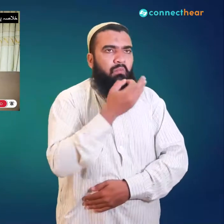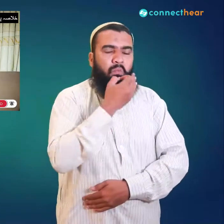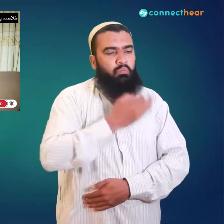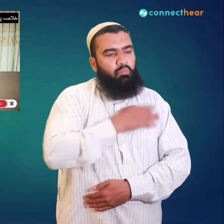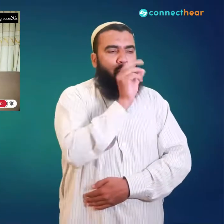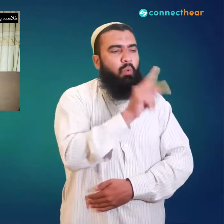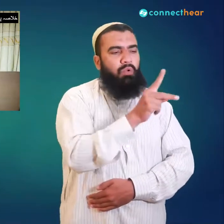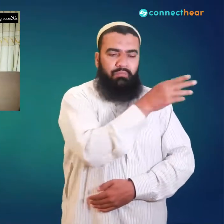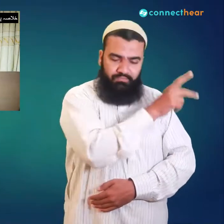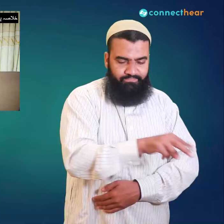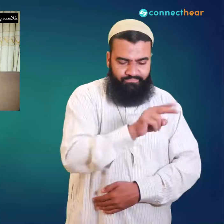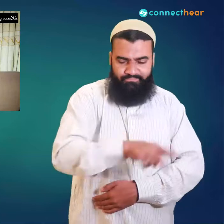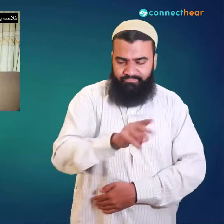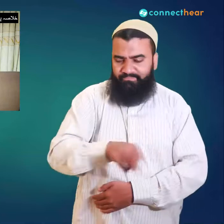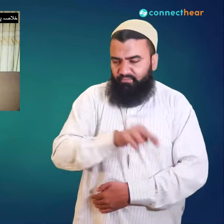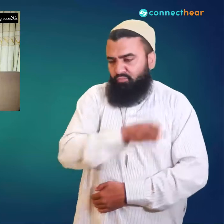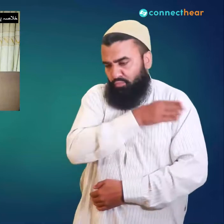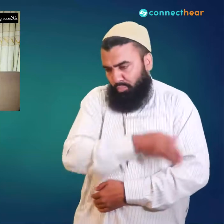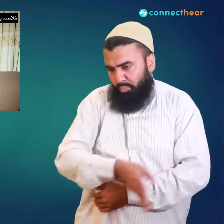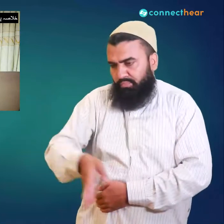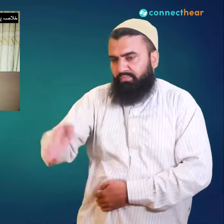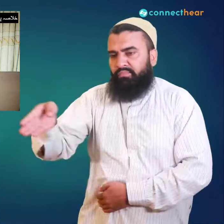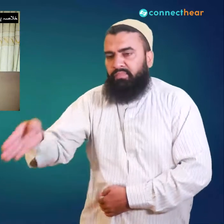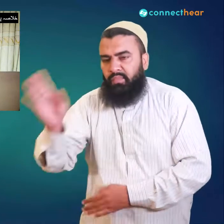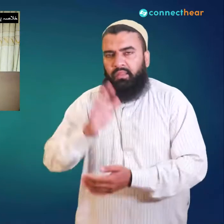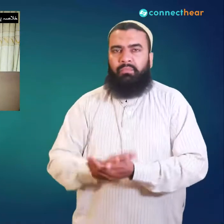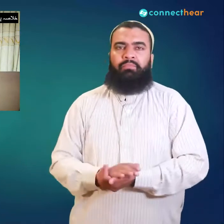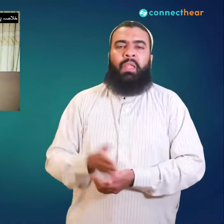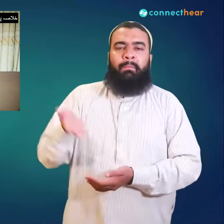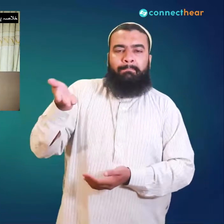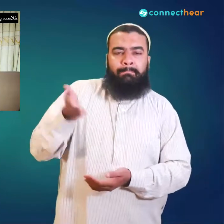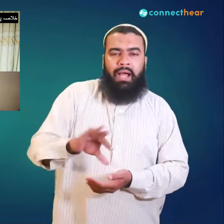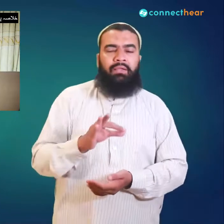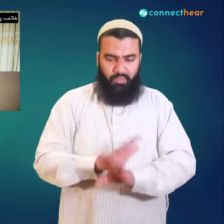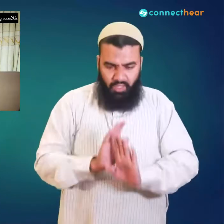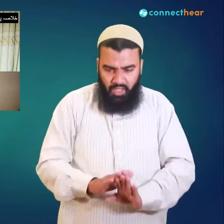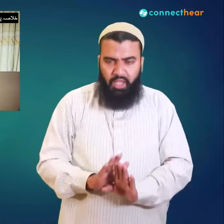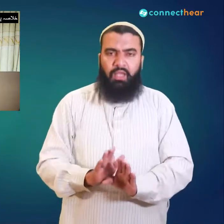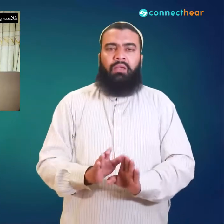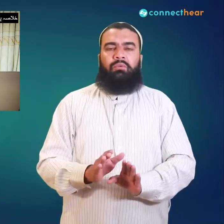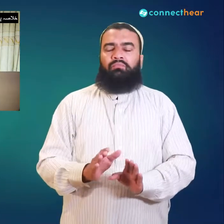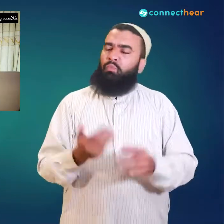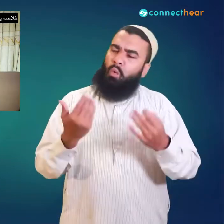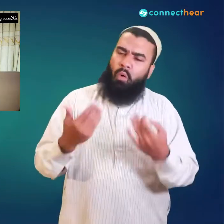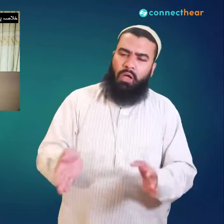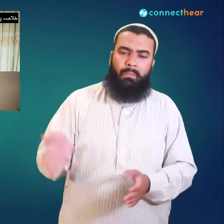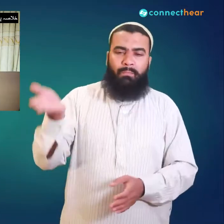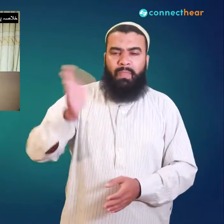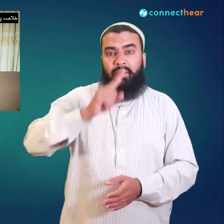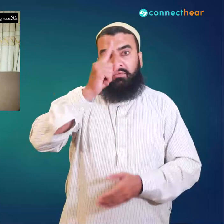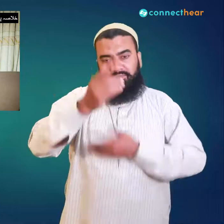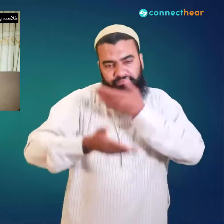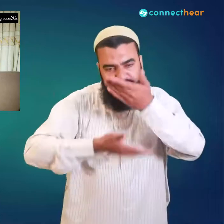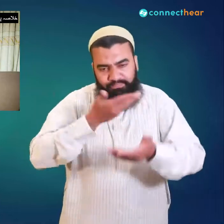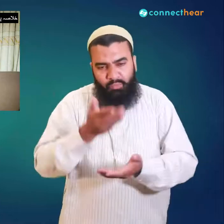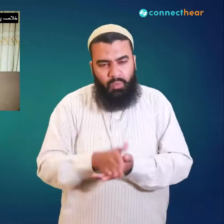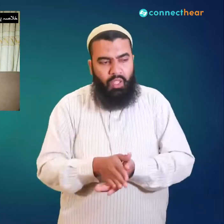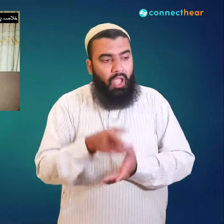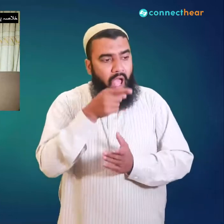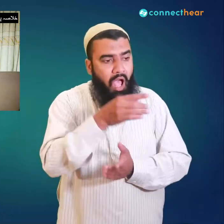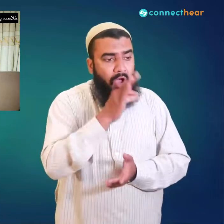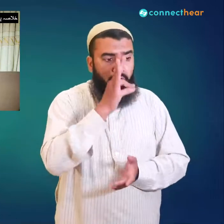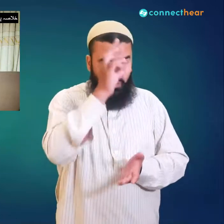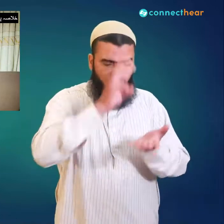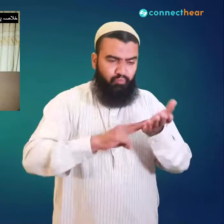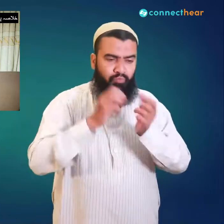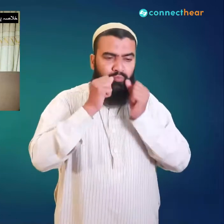عنہ نے فرمایا کہ اللہ تبارک و تعالیٰ نے آپ کو منع فرمایا ہے۔ آپ صلی اللہ علیہ وسلم نے فرمایا کہ اللہ تعالیٰ نے مجھے استغفار کرنے سے منع فرمایا